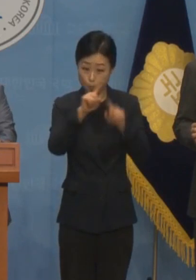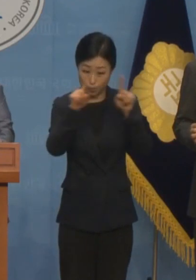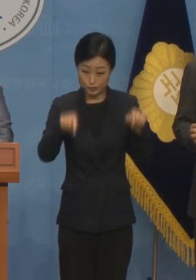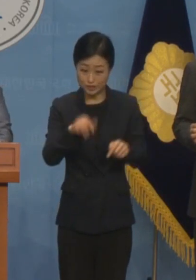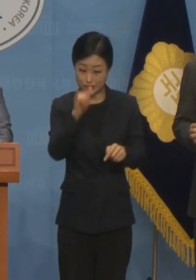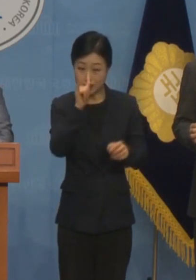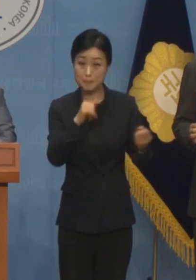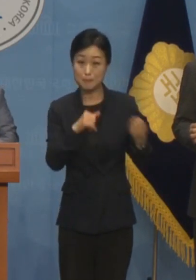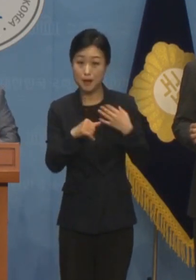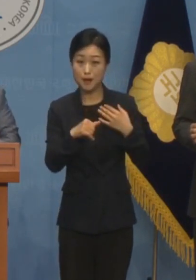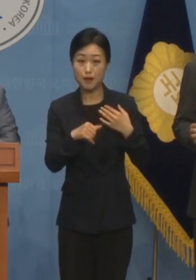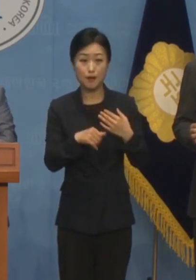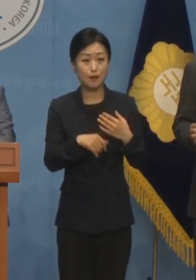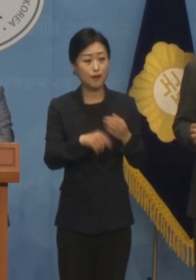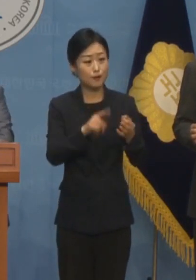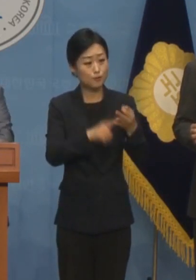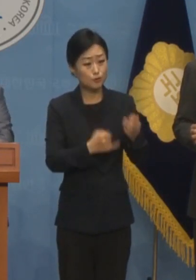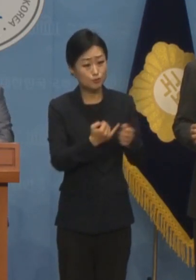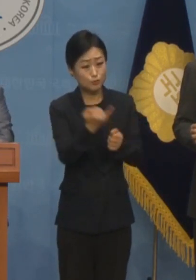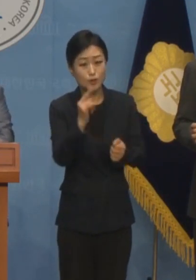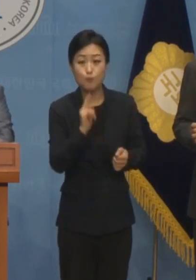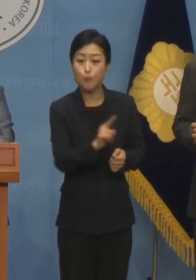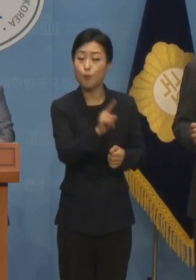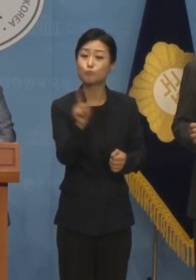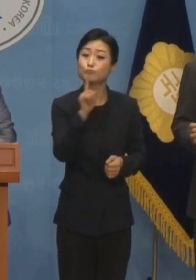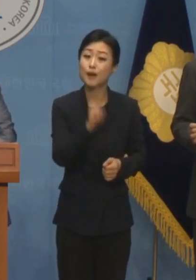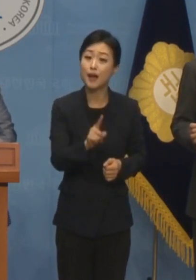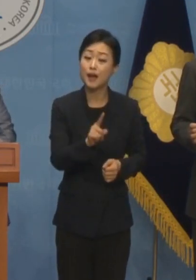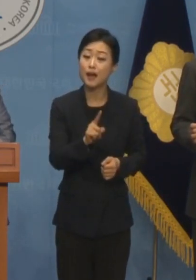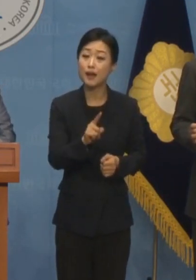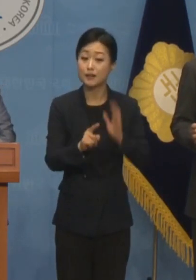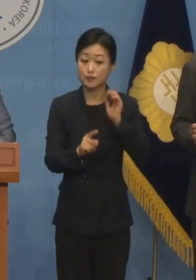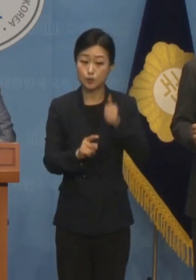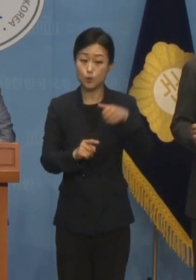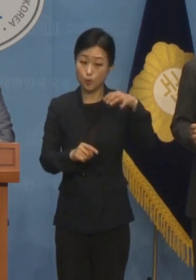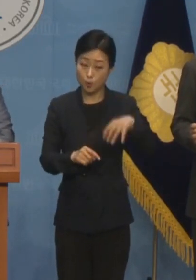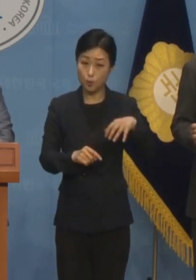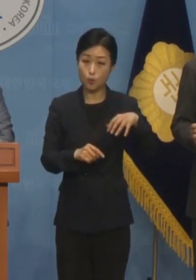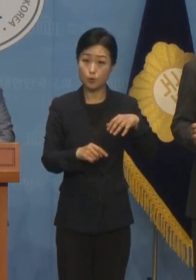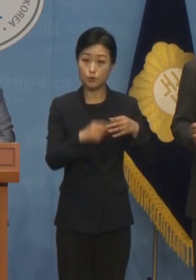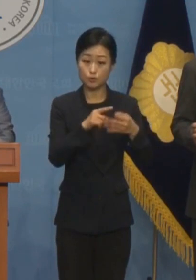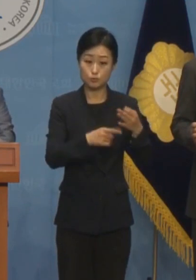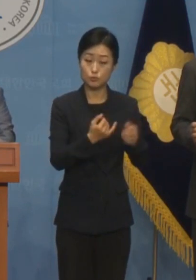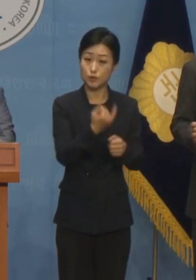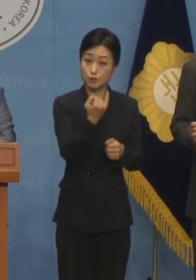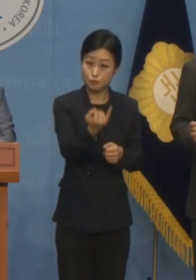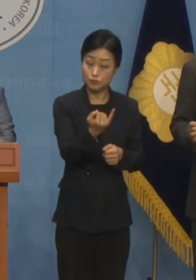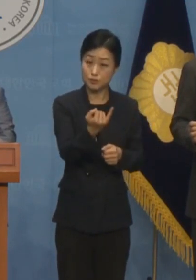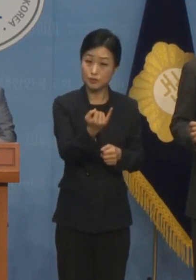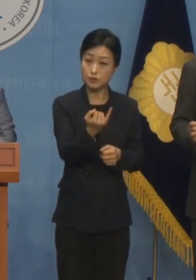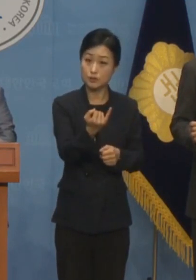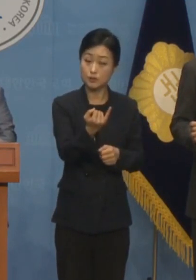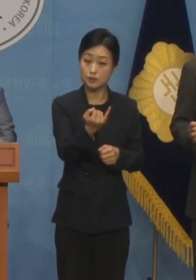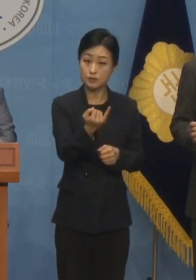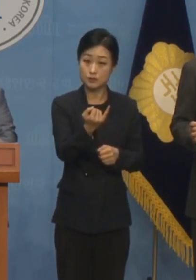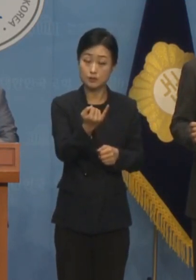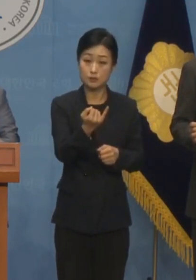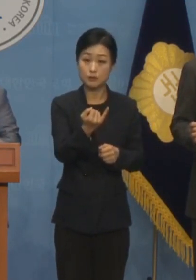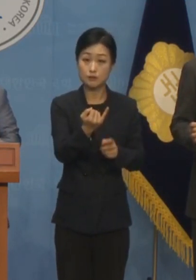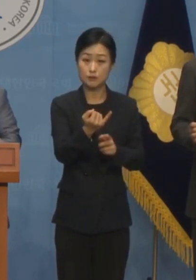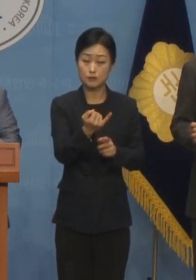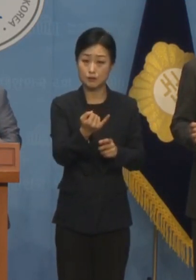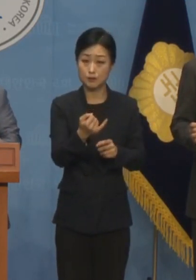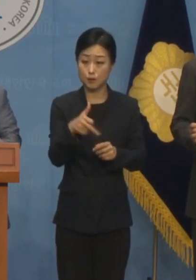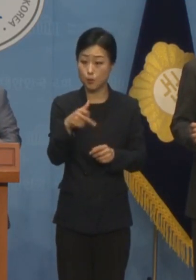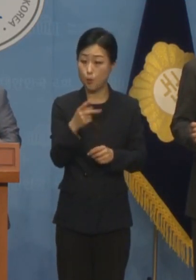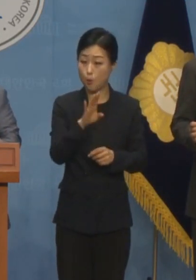들어있다는데 김건희한테 왜 보고를 합니까, 여러분? 용산 집무실에서 영분이 알아야 될 사항을 공유를 하면 되겠죠. 왜